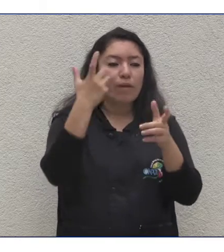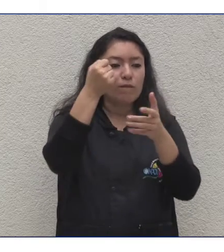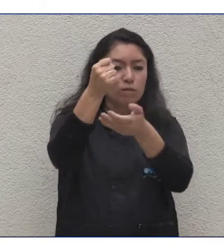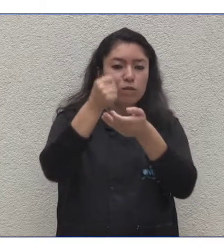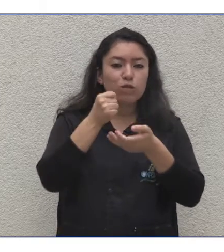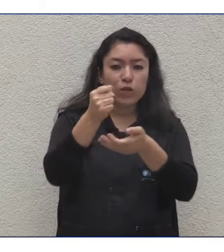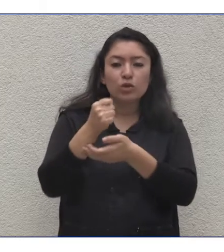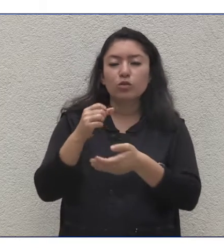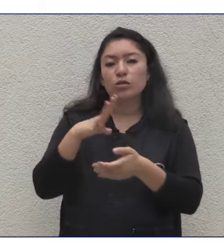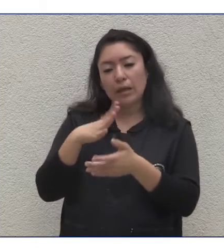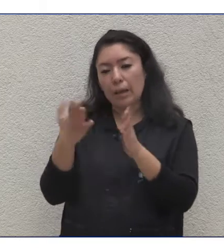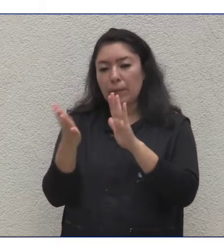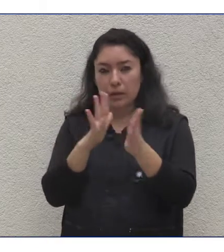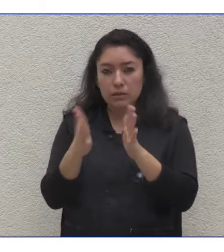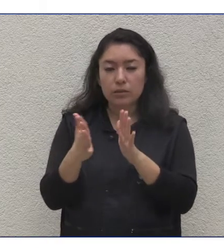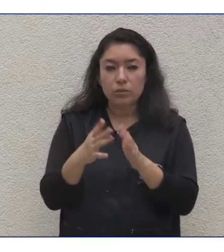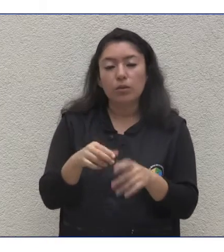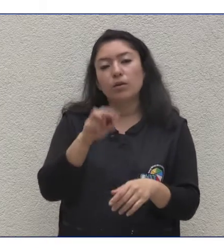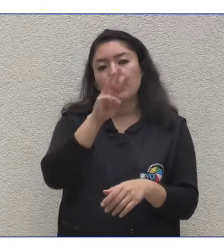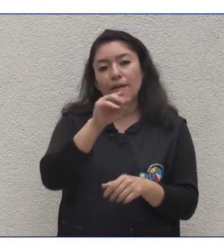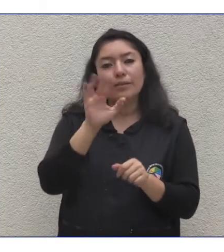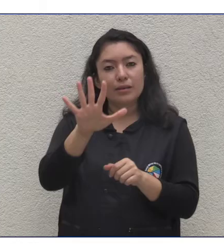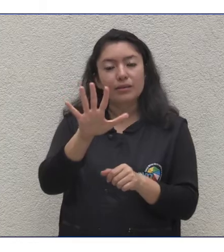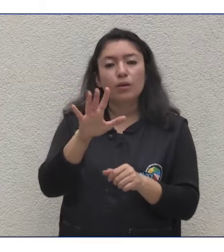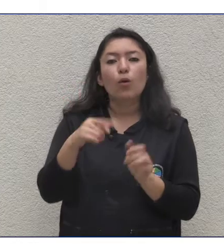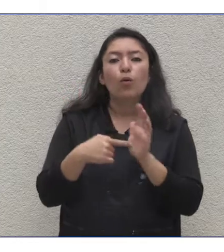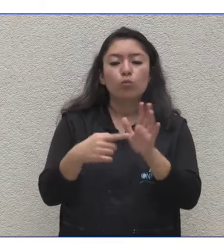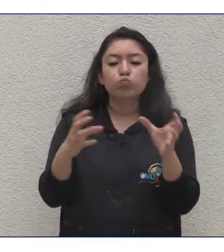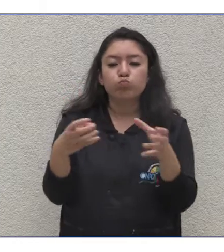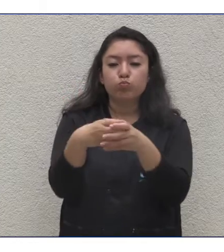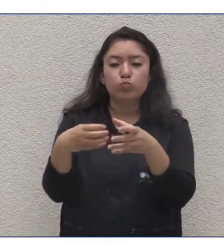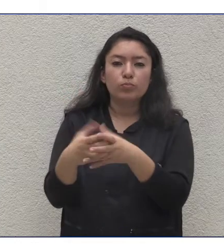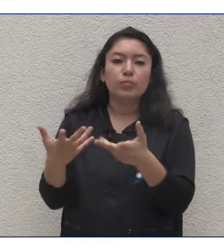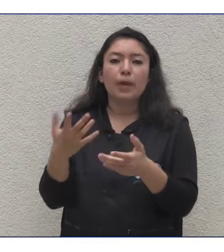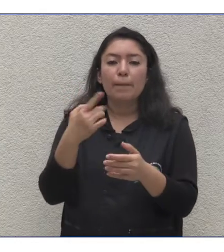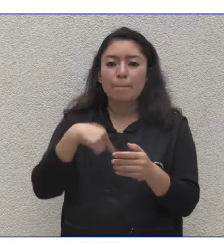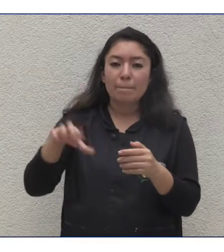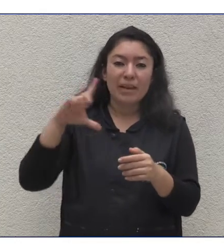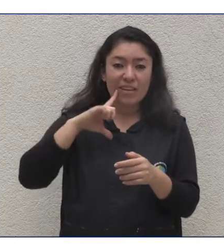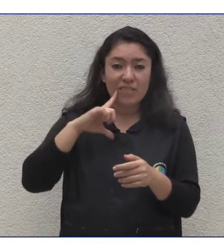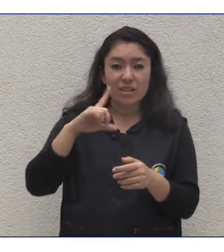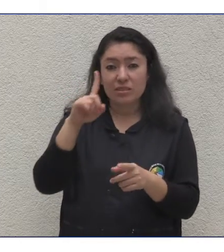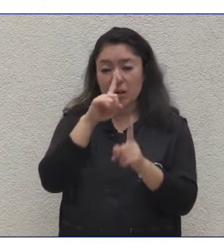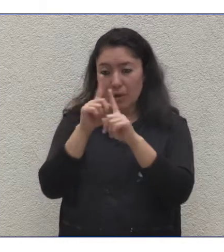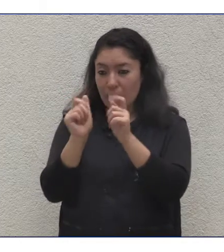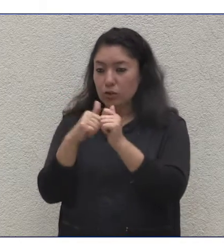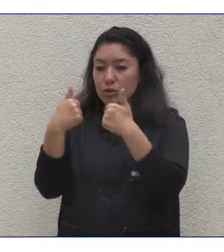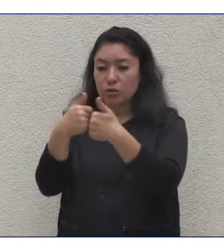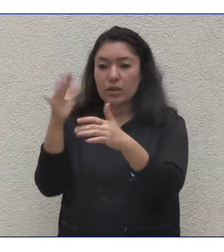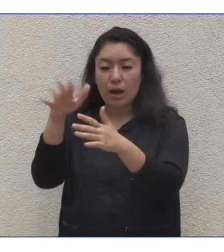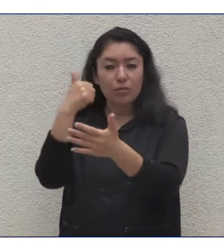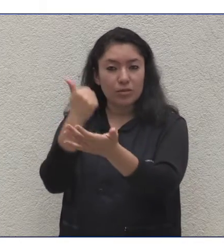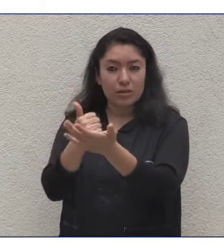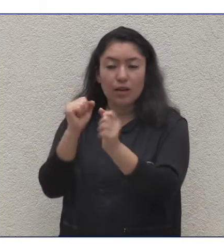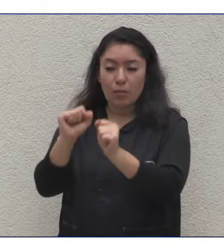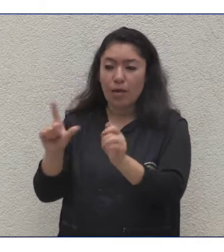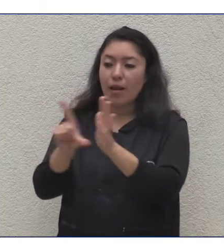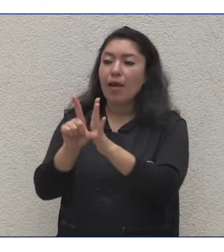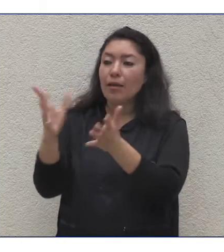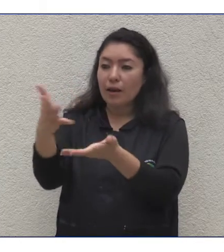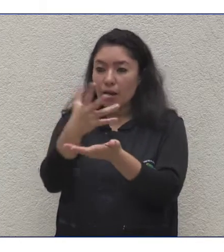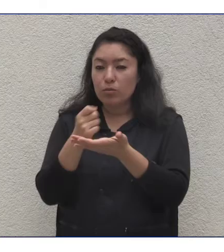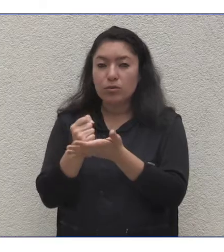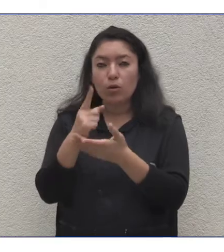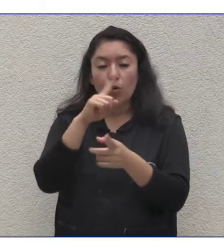fondos privativos o similares. 35. Comités, patronos, asociaciones autorizadas por la ley para la